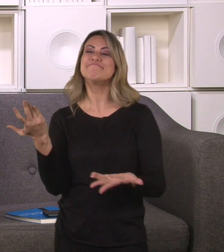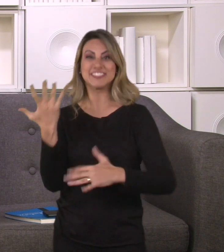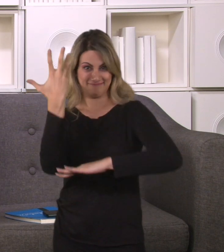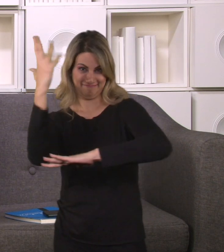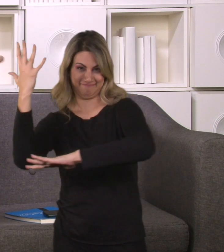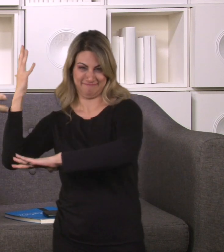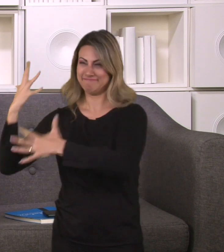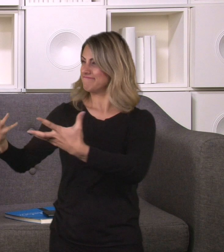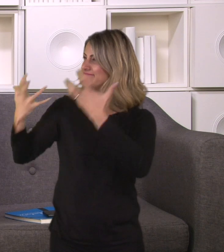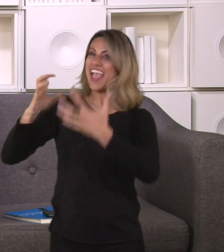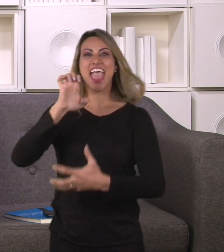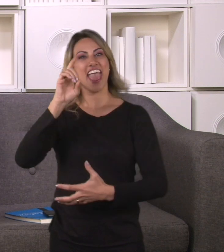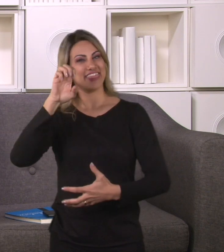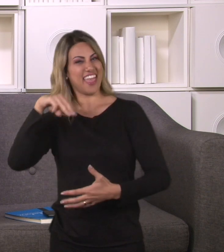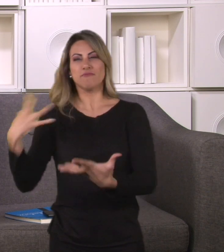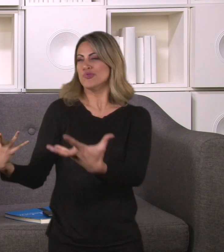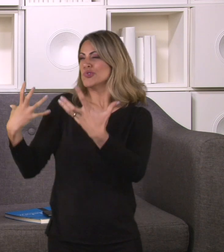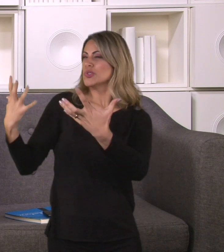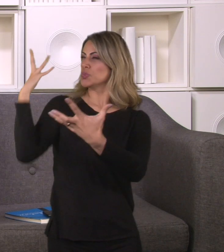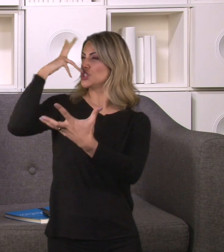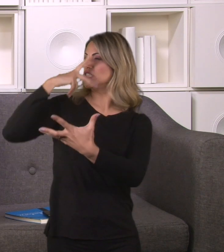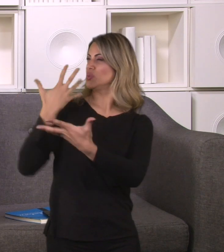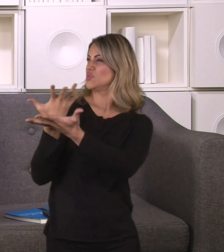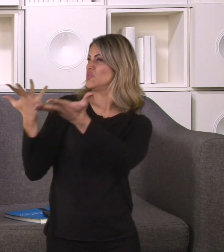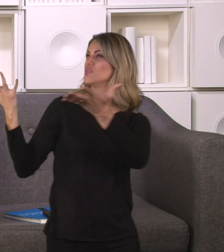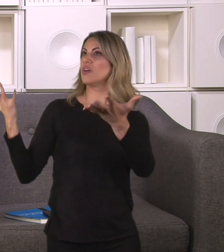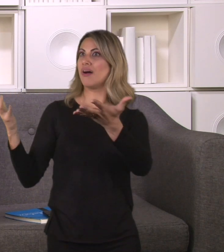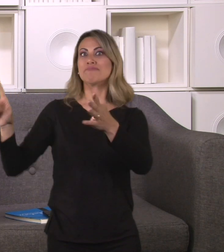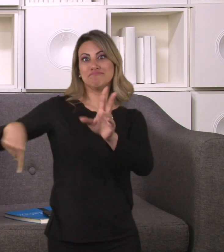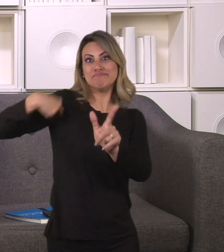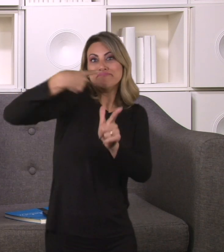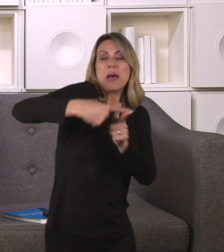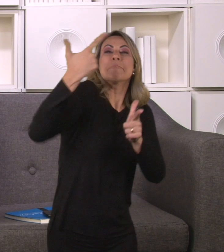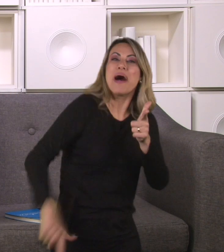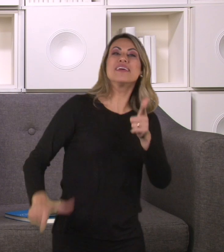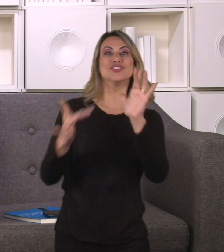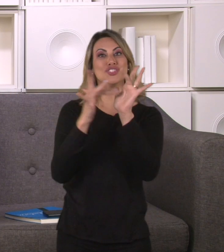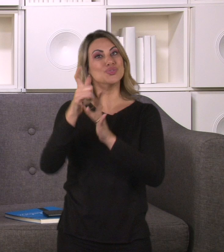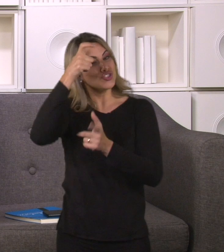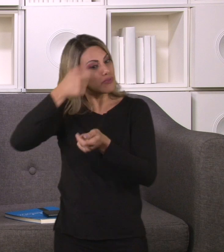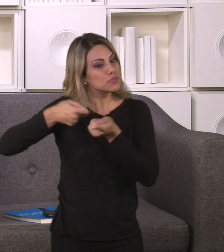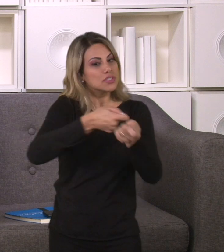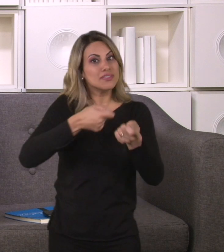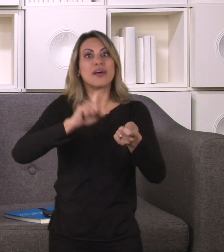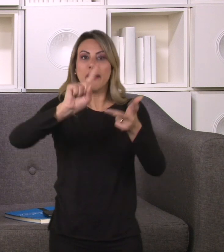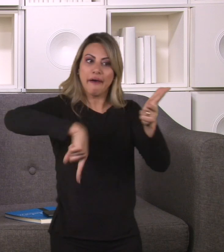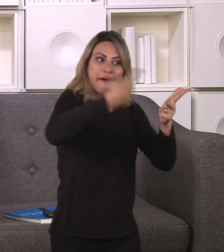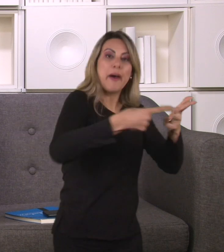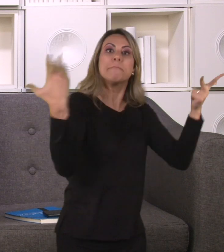Aquele primeiro homem caiu em tentação, mas o segundo homem está sendo tentado no deserto. A humanidade está diante de